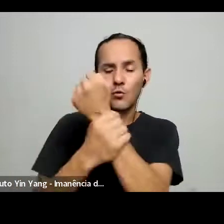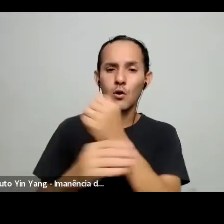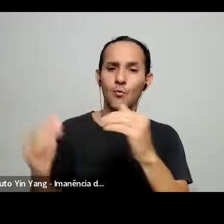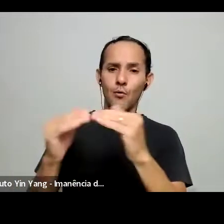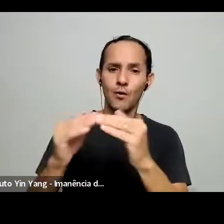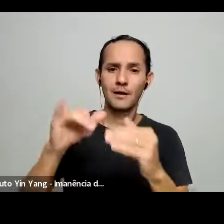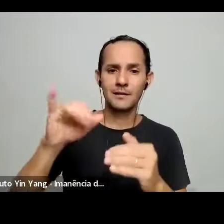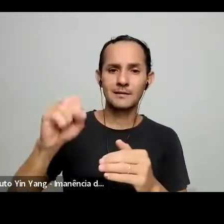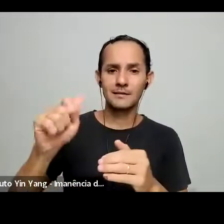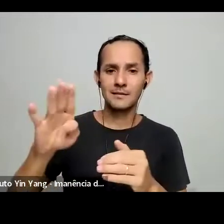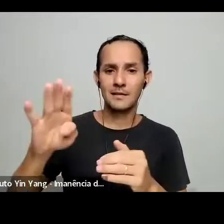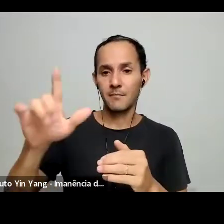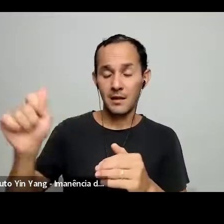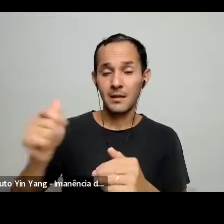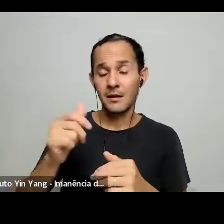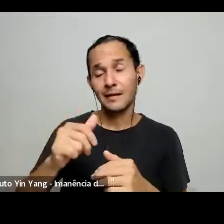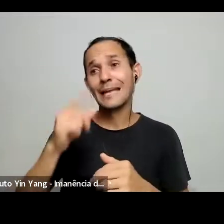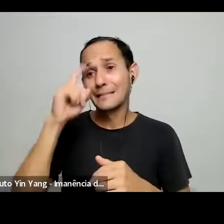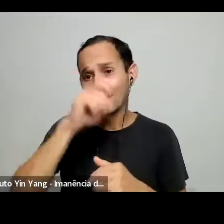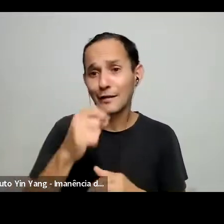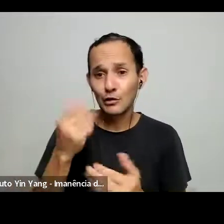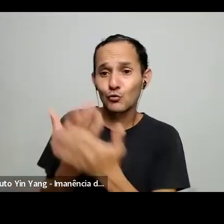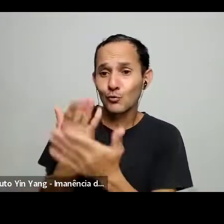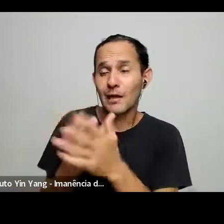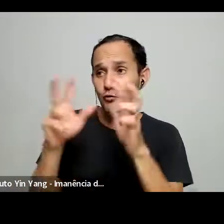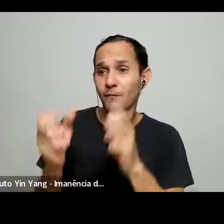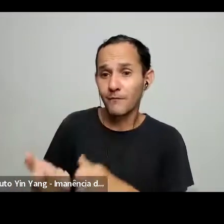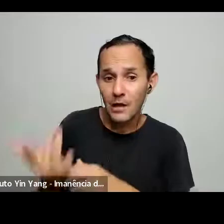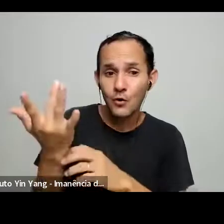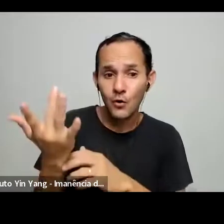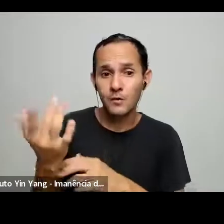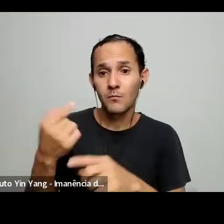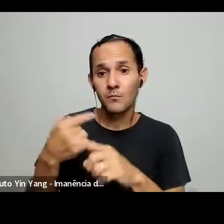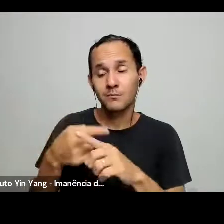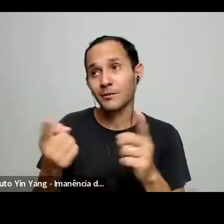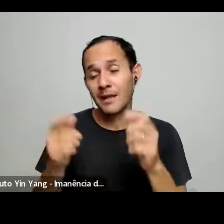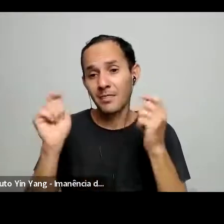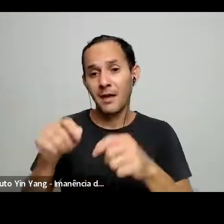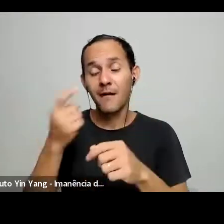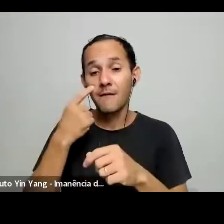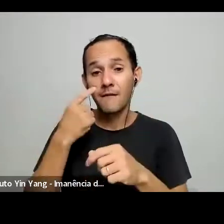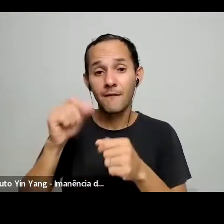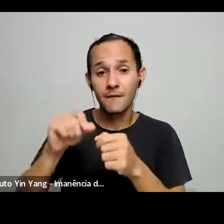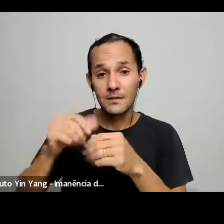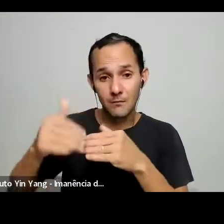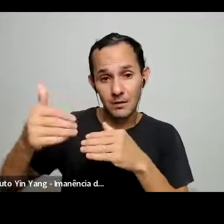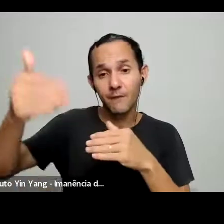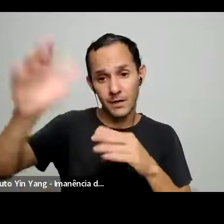Isabela, né? Por enquanto é muito difícil a gente estudar fenômenos, pode ser que a gente consiga fazer isso mais adiante,